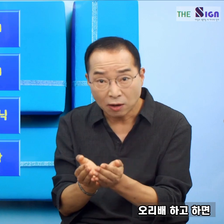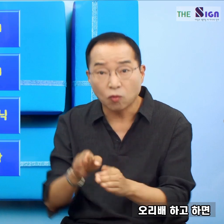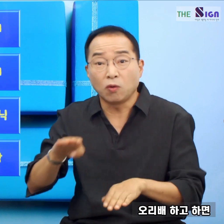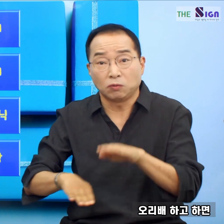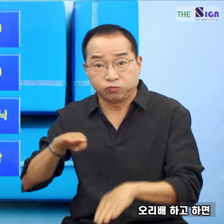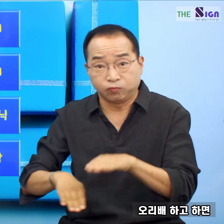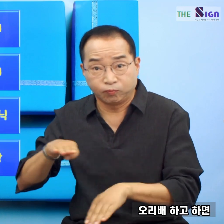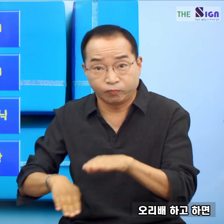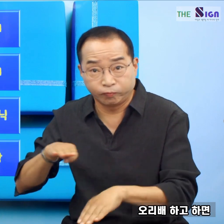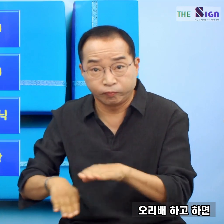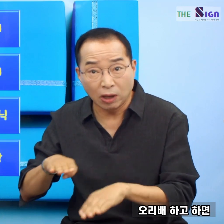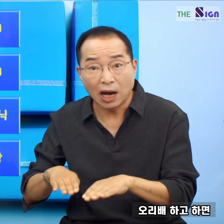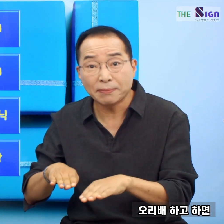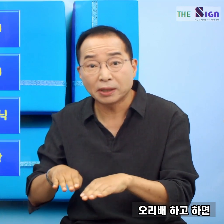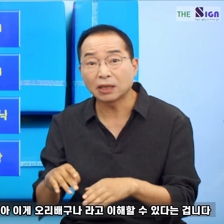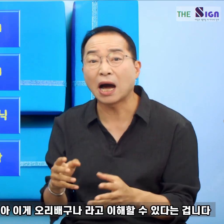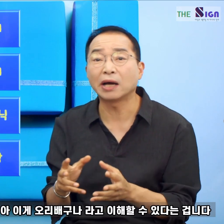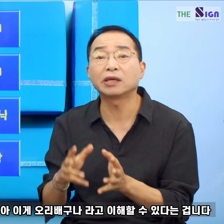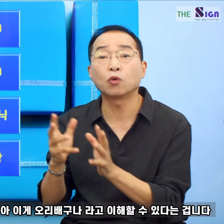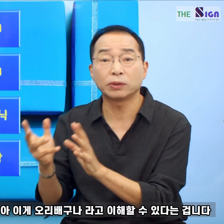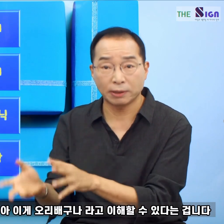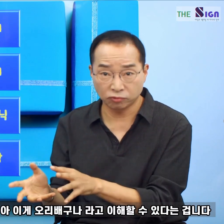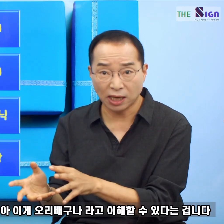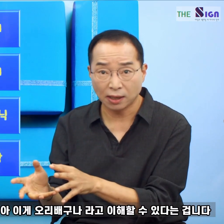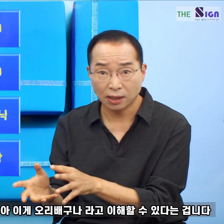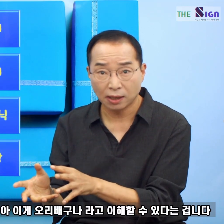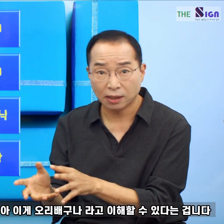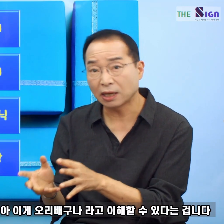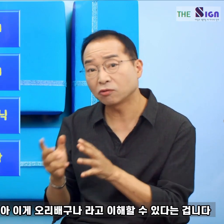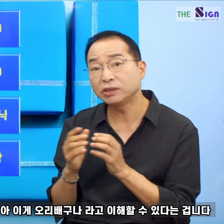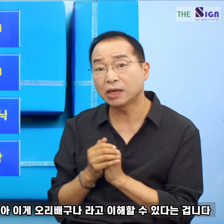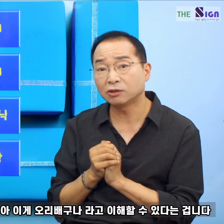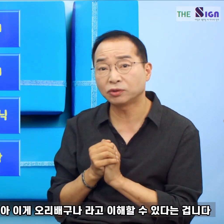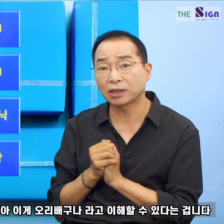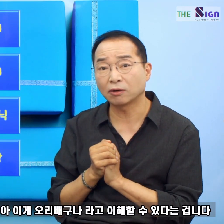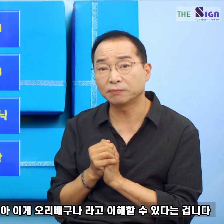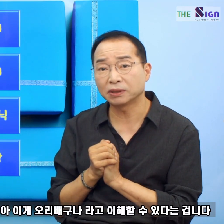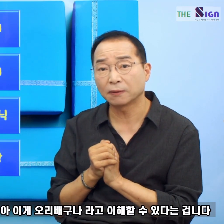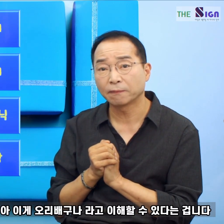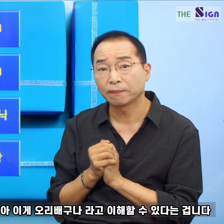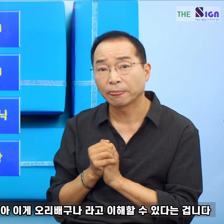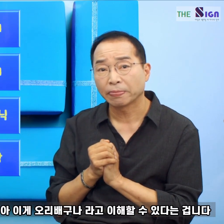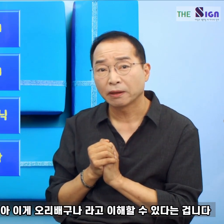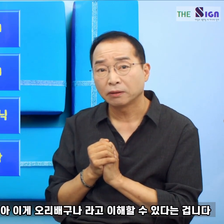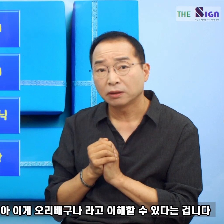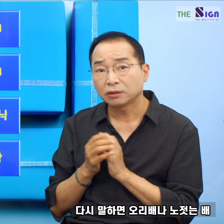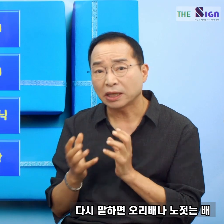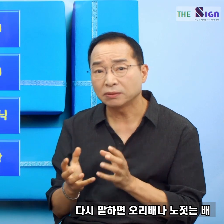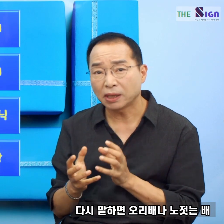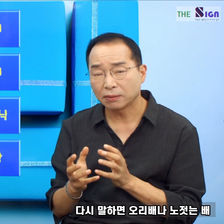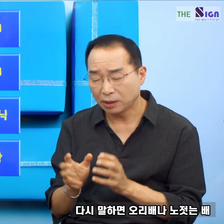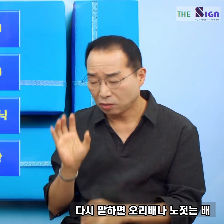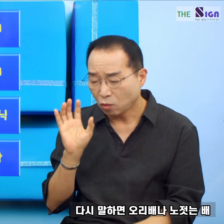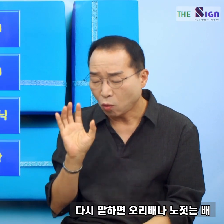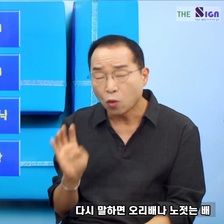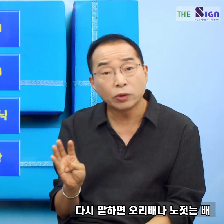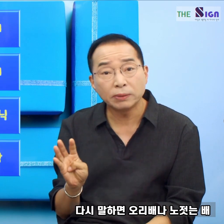오리배하고 하면은 이게 오리배구나 라고 이해할 수 있다는 겁니다. 다시 말하면